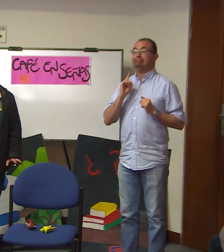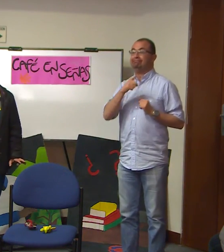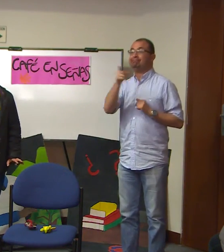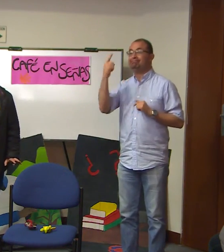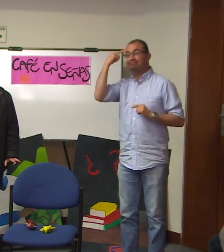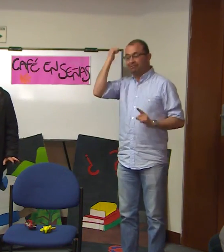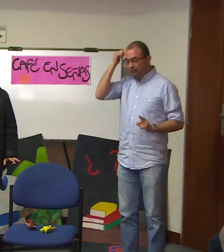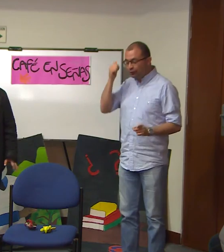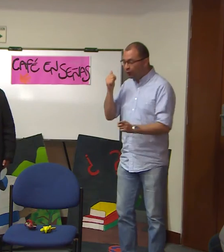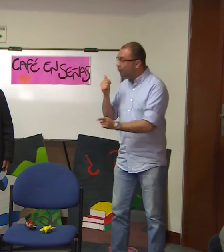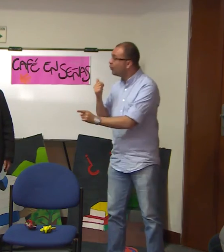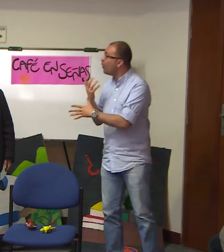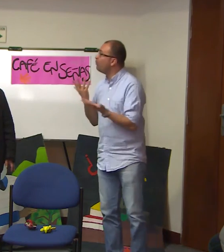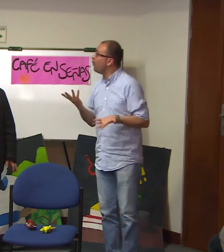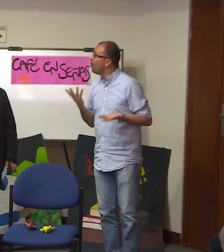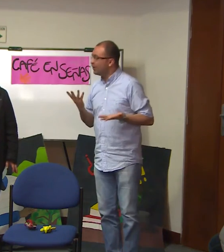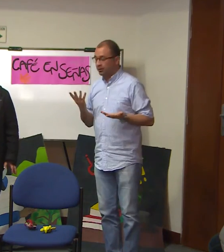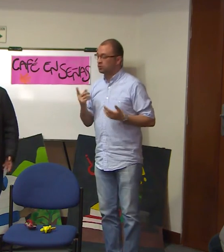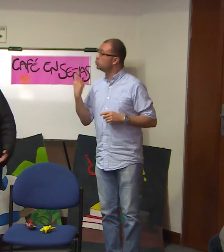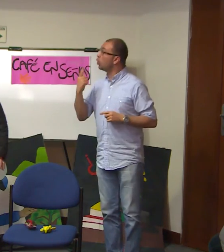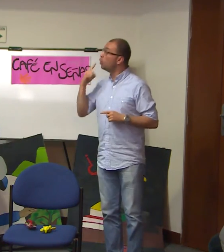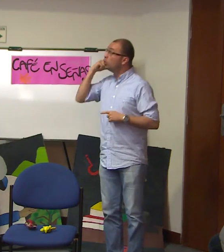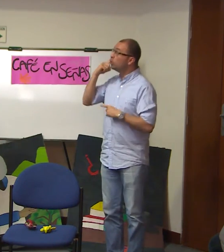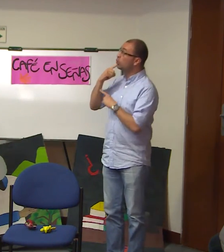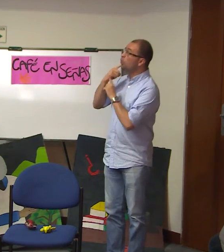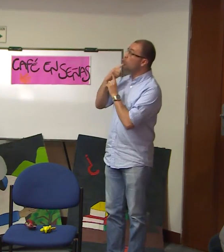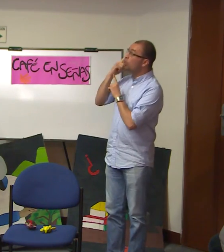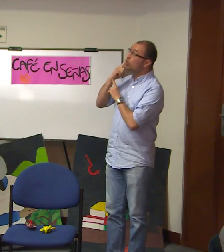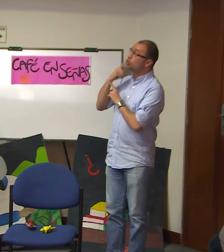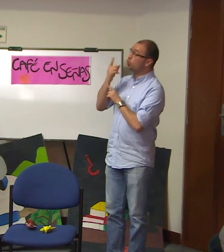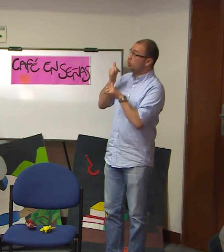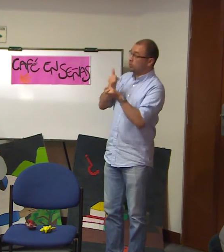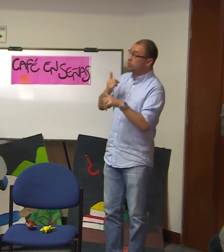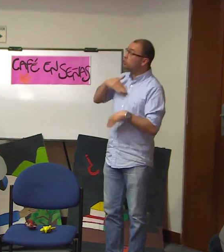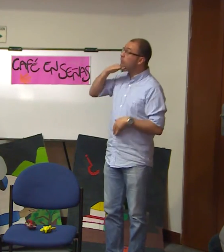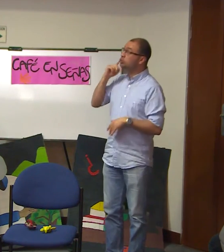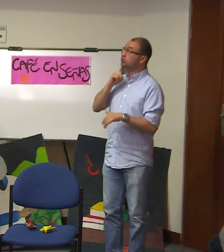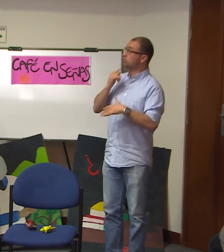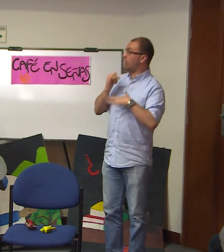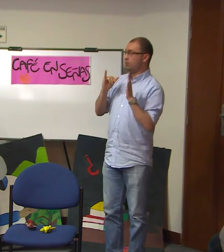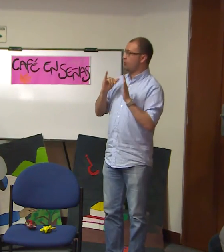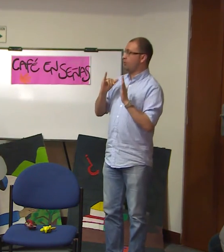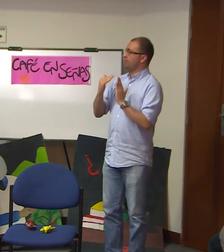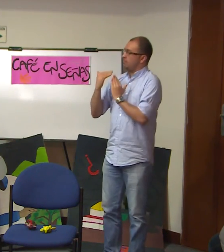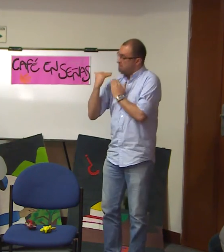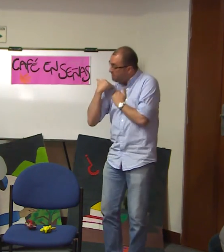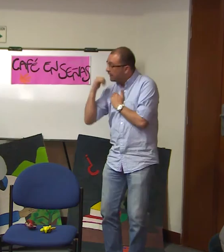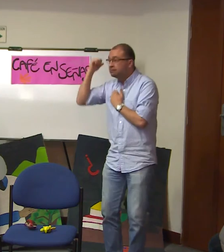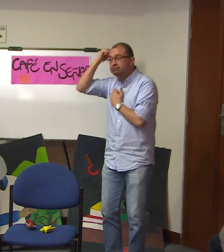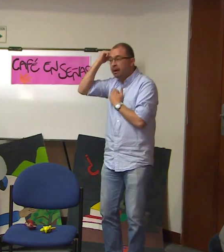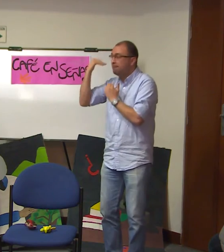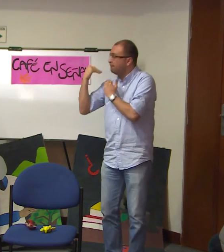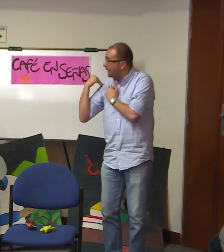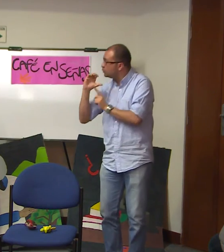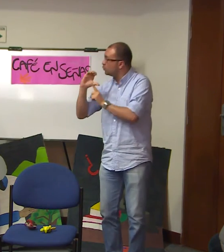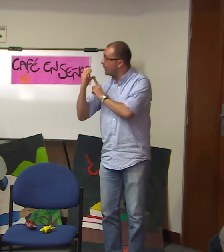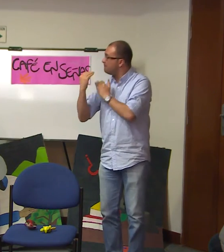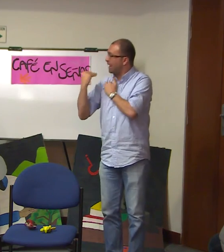enseñar a aquellos que solo usan lengua de señas, y los otros que no. ¿Es solamente la educación para los sordos,